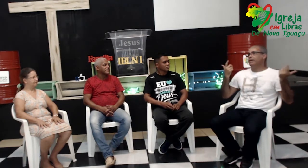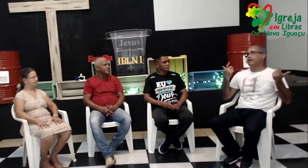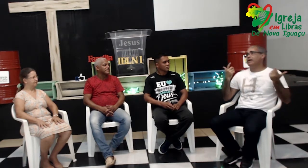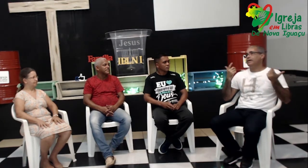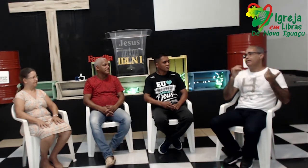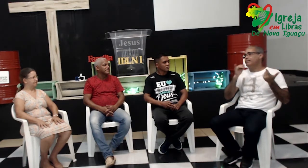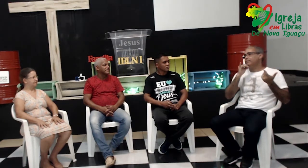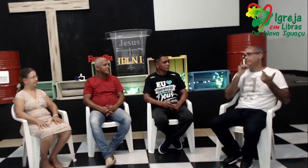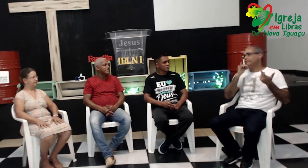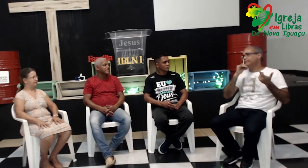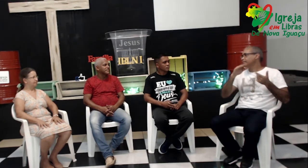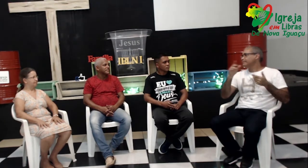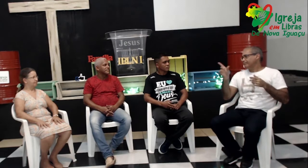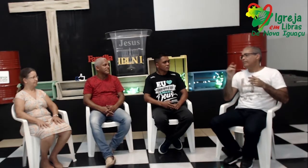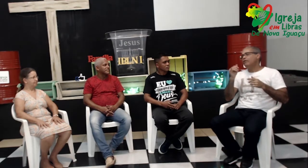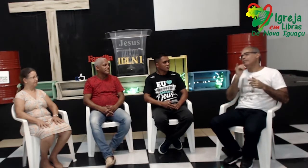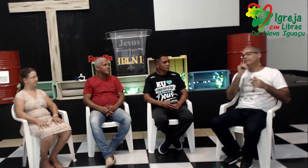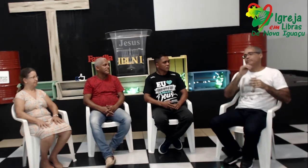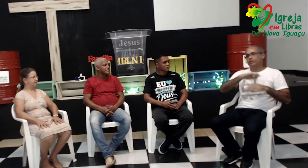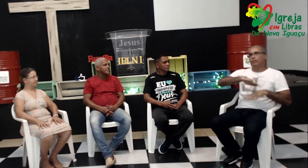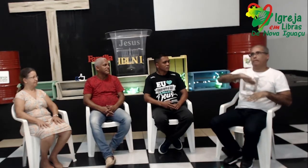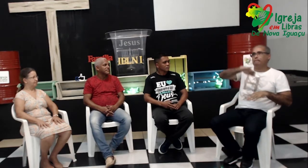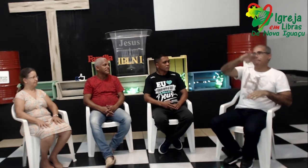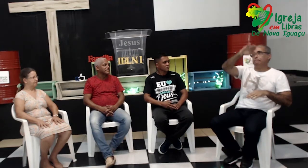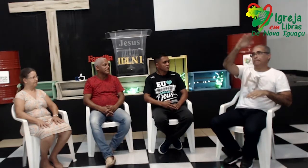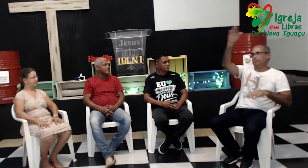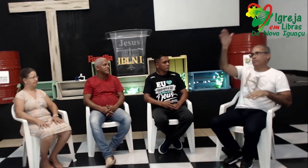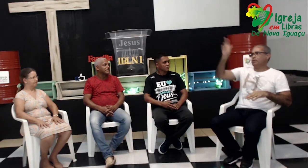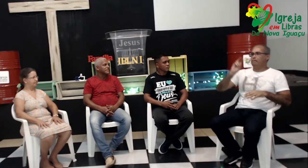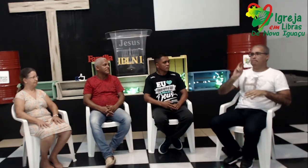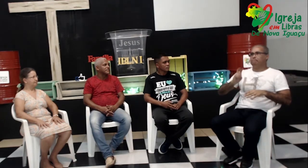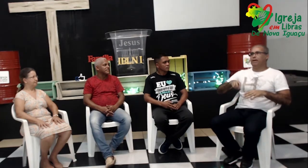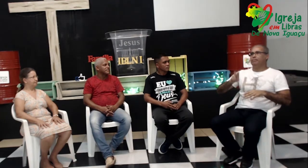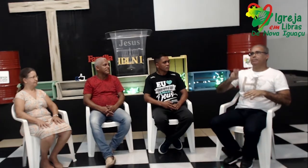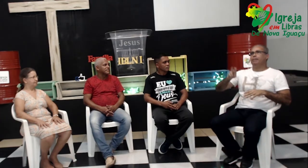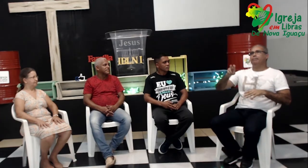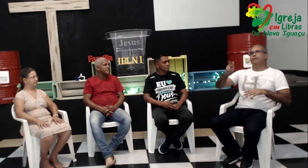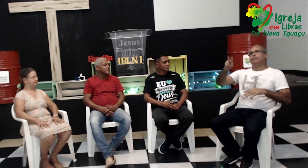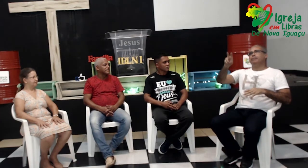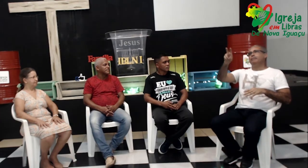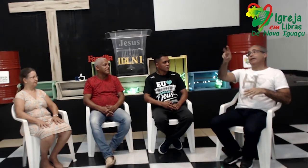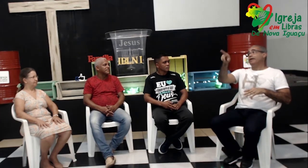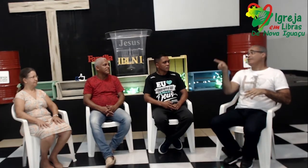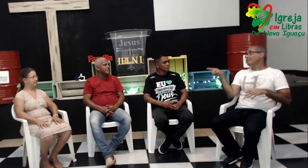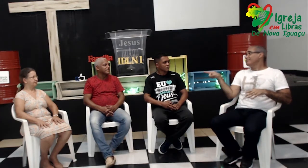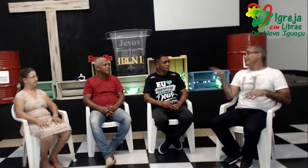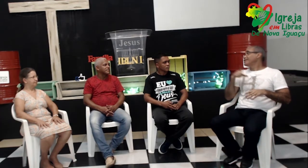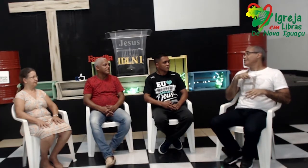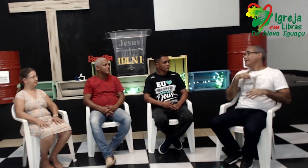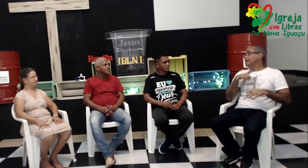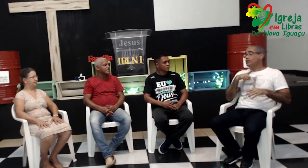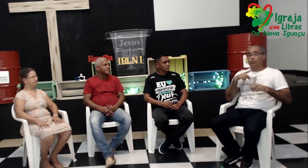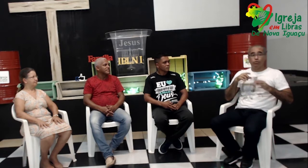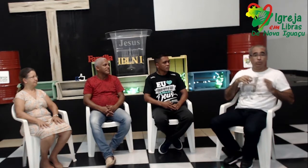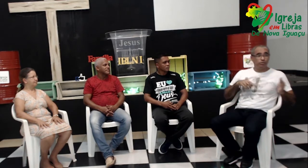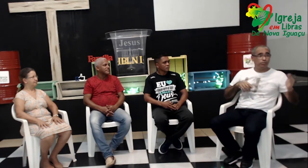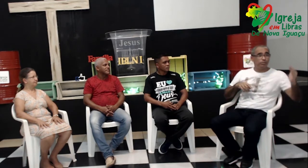um passeio, nós sabemos que tem uma montanha, por exemplo, que nós